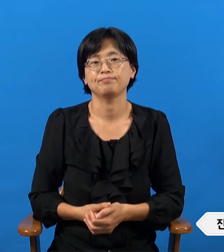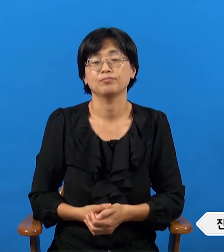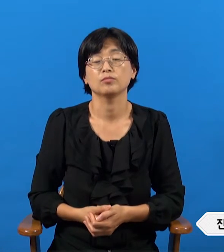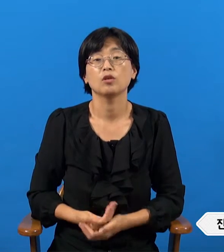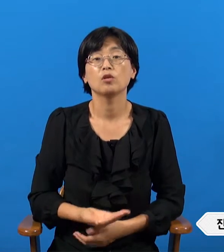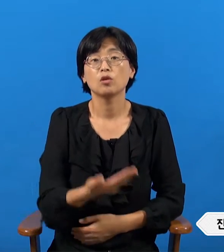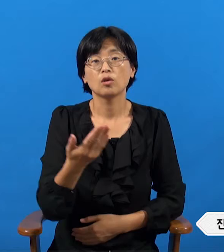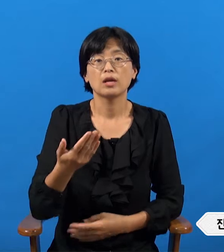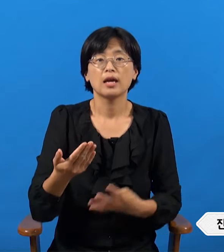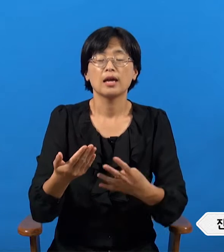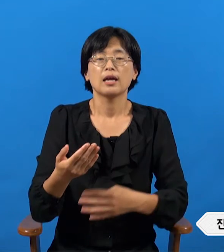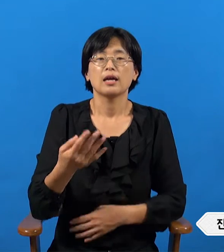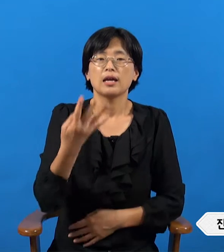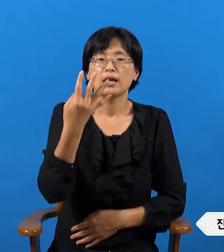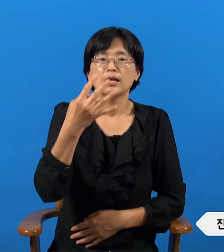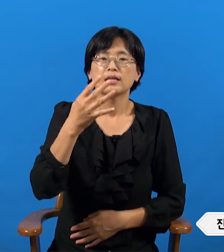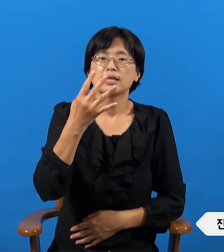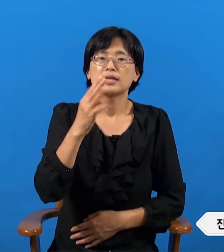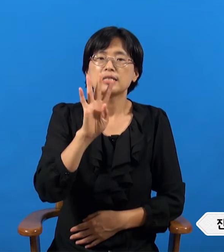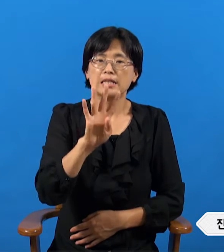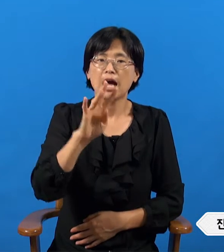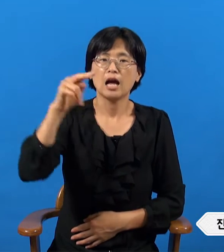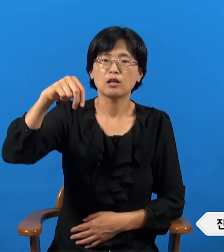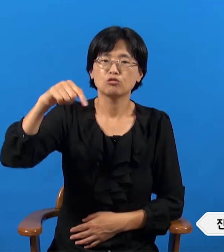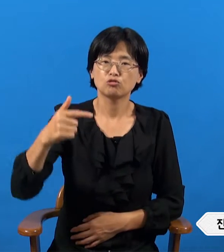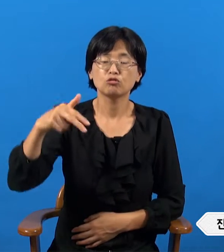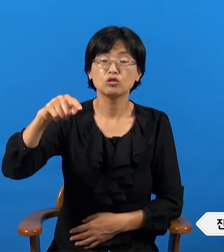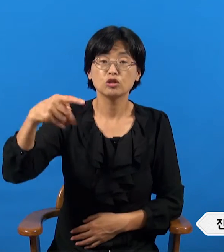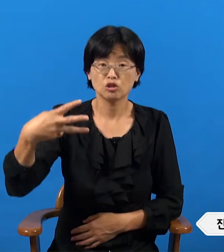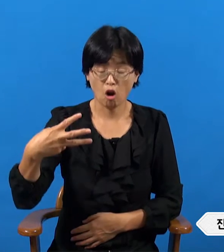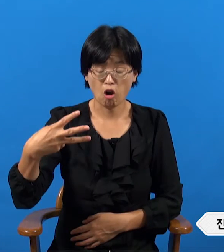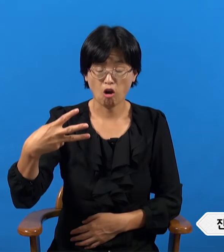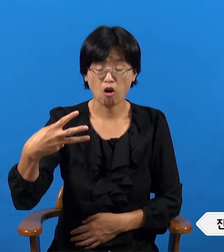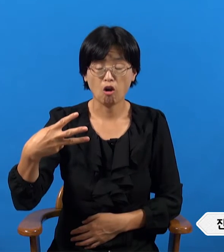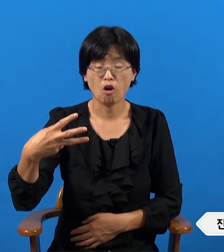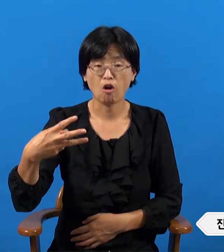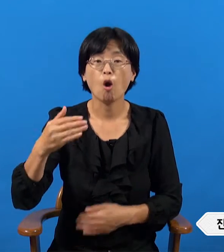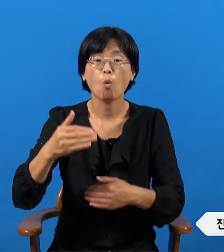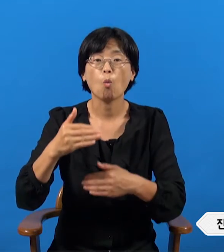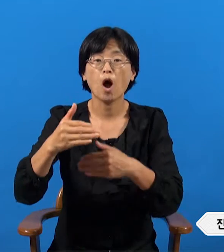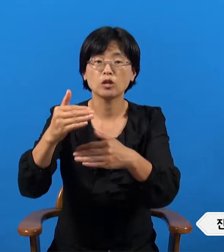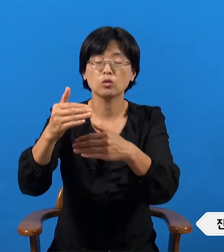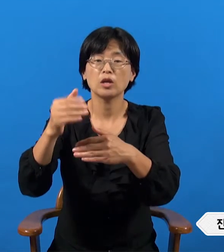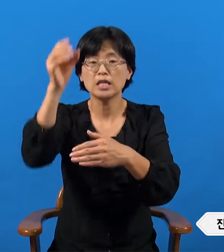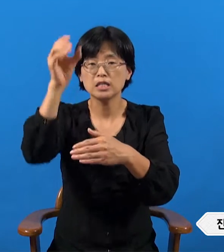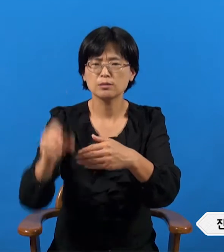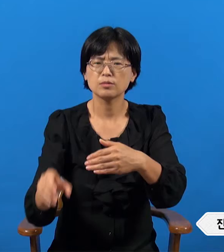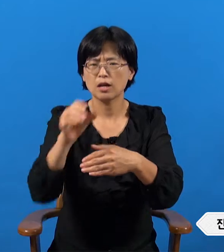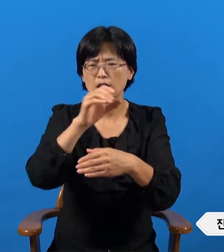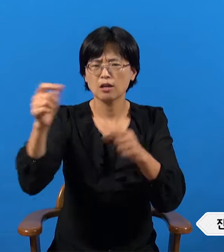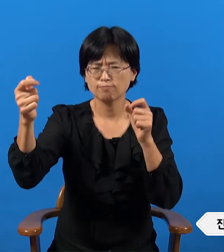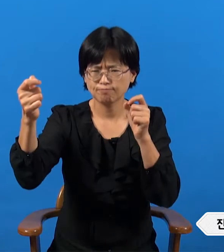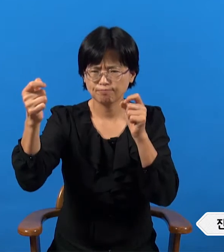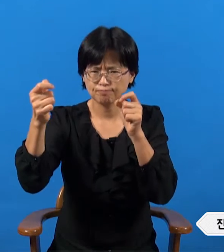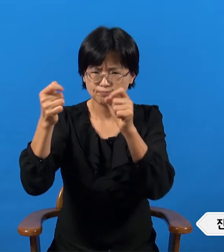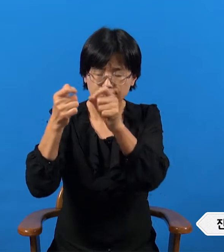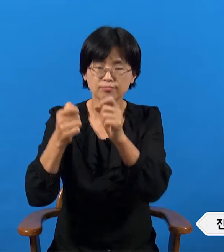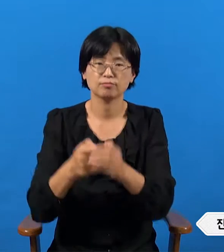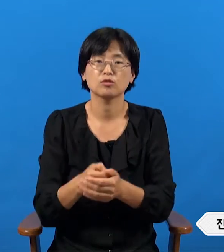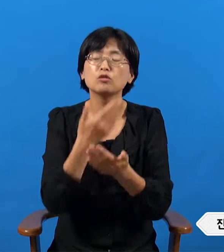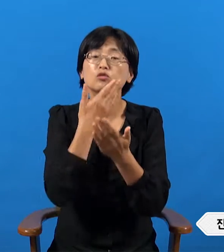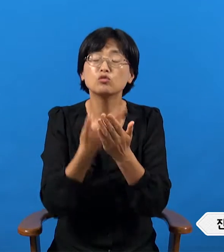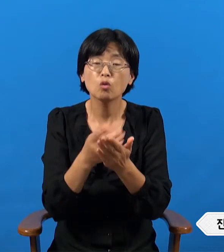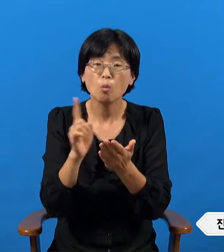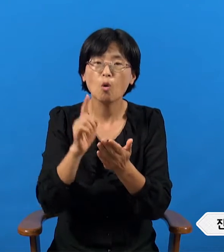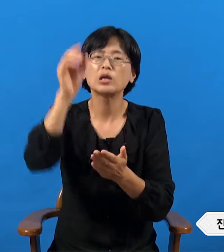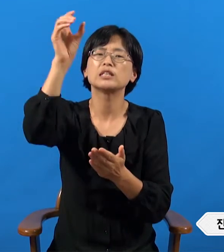우리가 사순절 한 주 동안에 십자가를 향해 나아간다는 것, 우리 인생의 가장 중요한 변화가 바로 십자가가